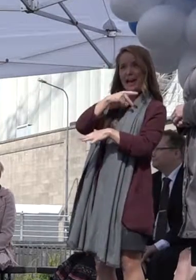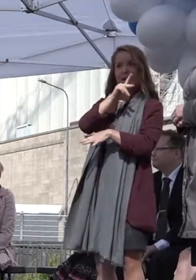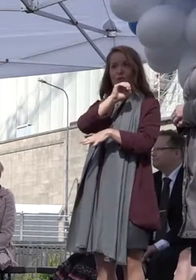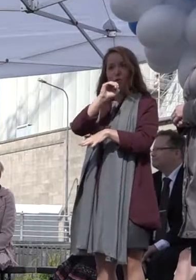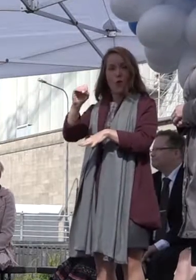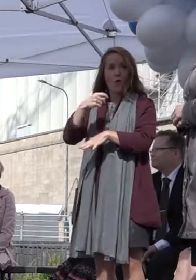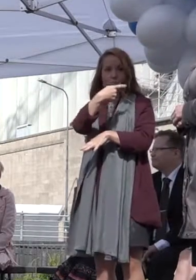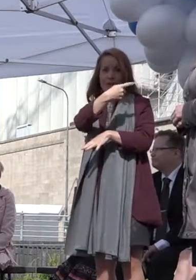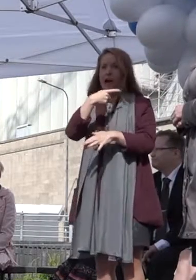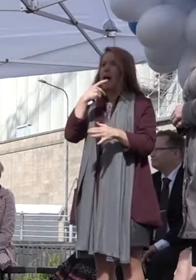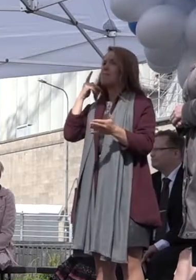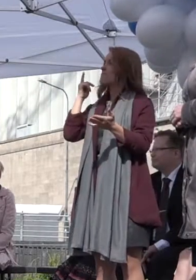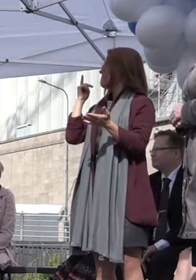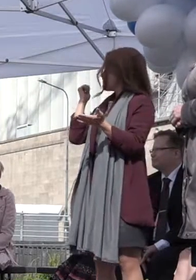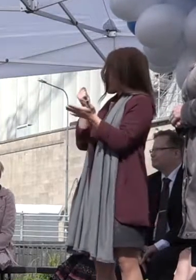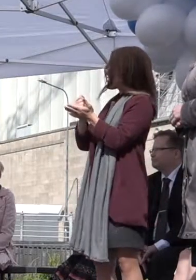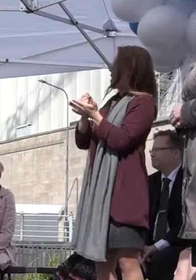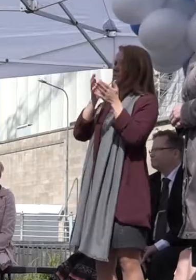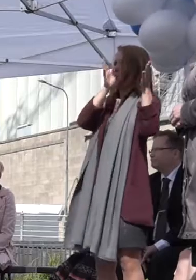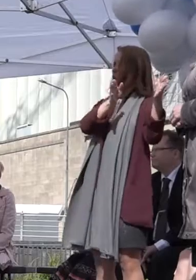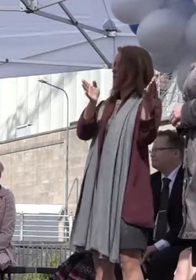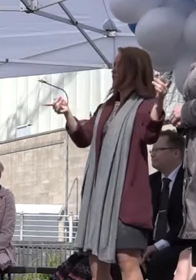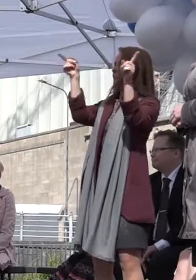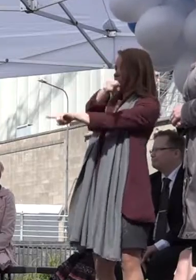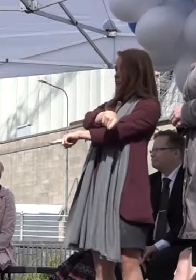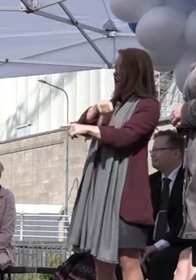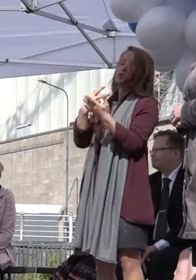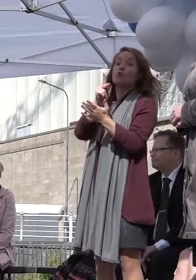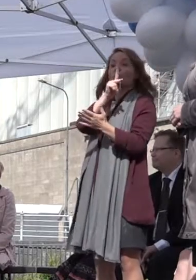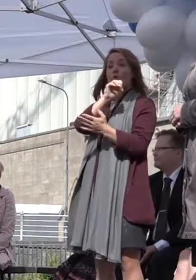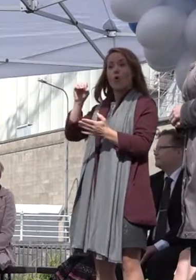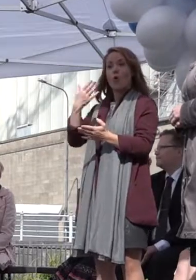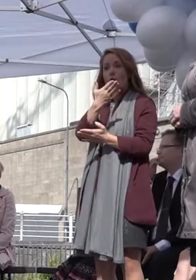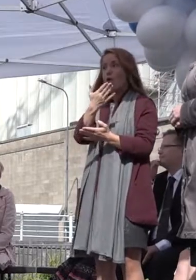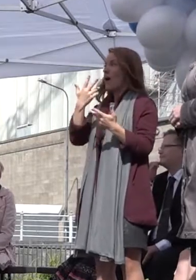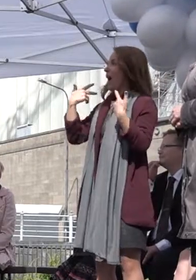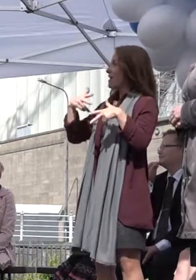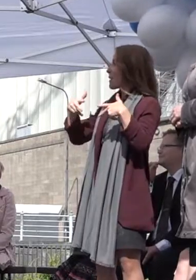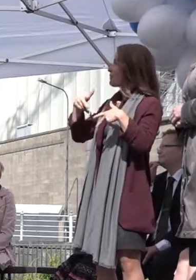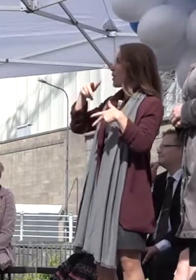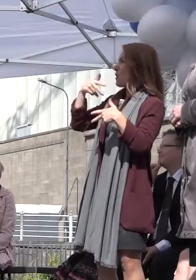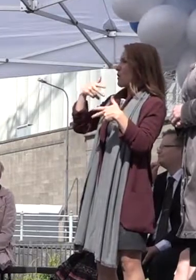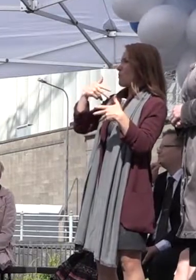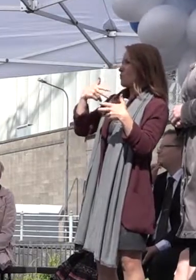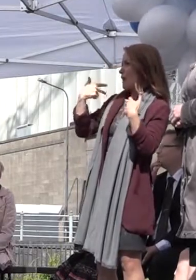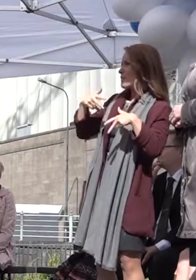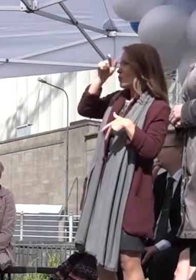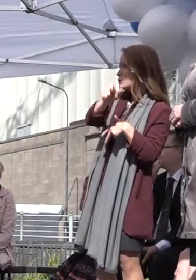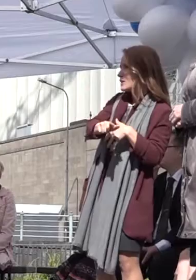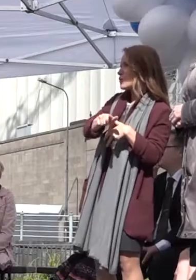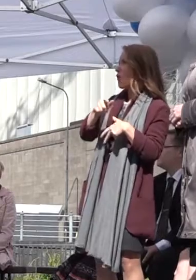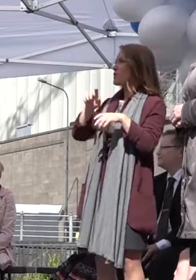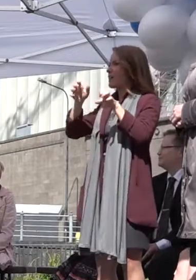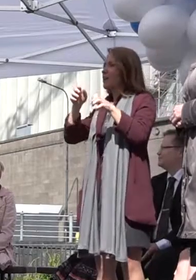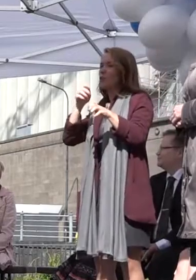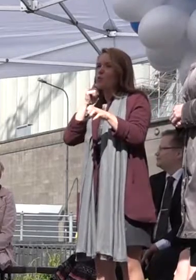Nimittäin Ko on radiotoimittaja ja rap-muusikko tuolta Radiovalosta, Lyhty